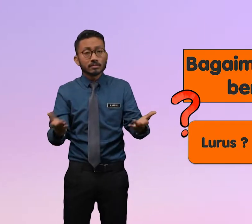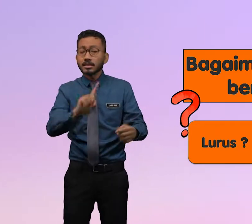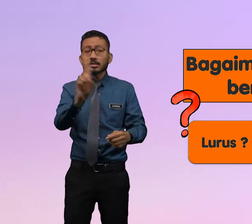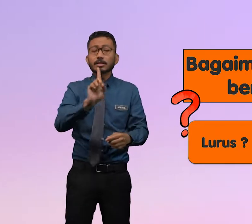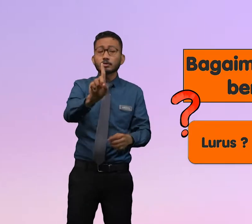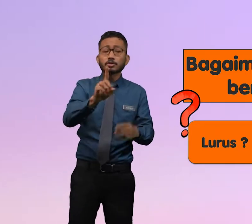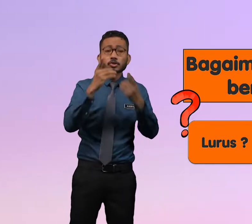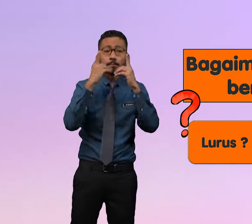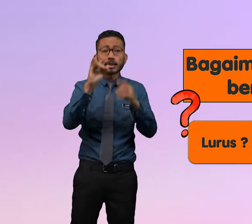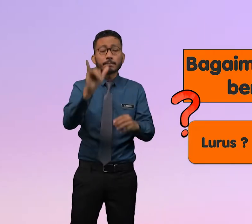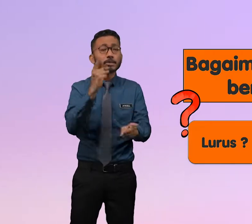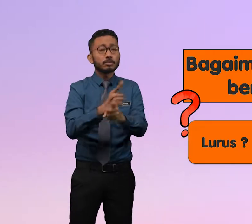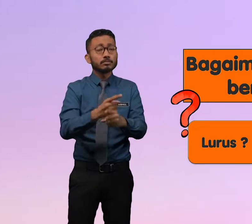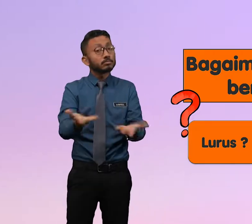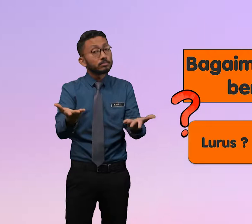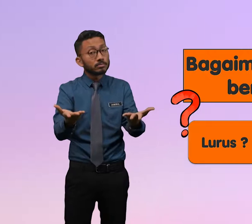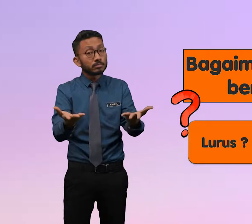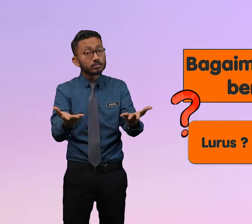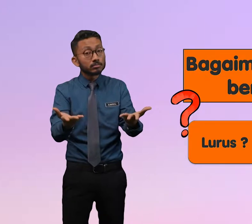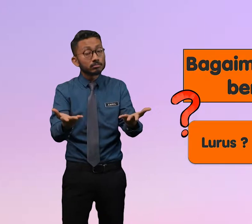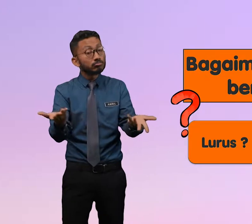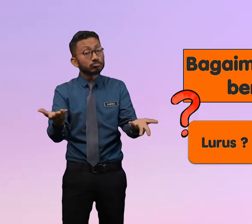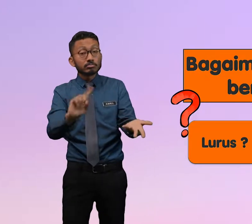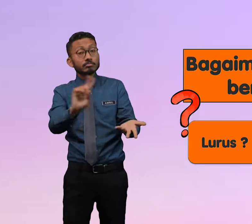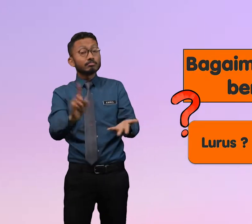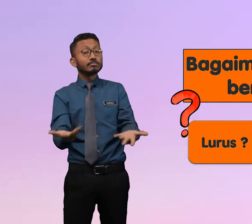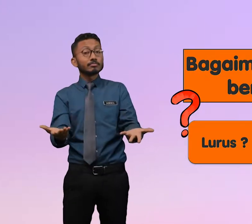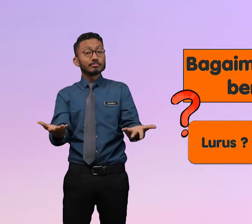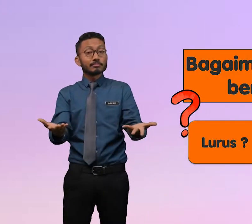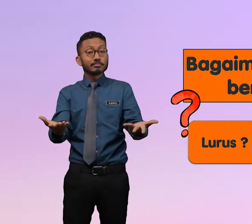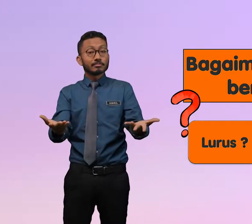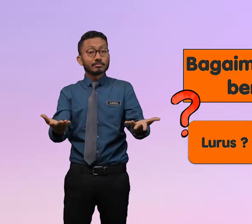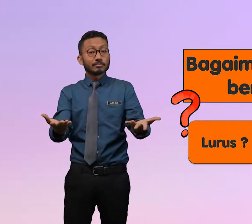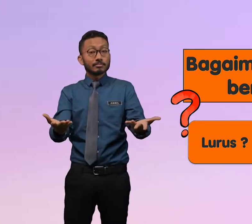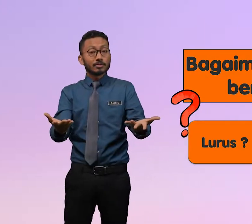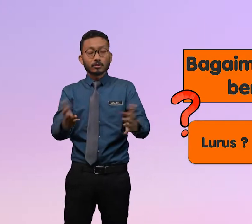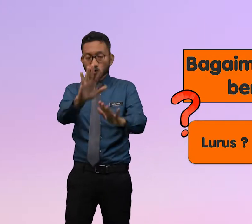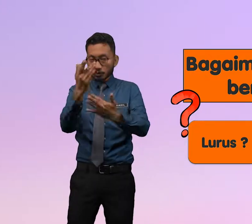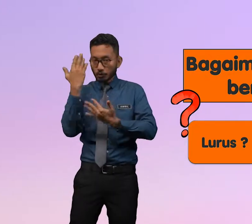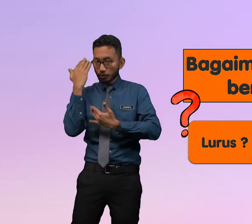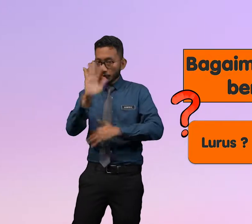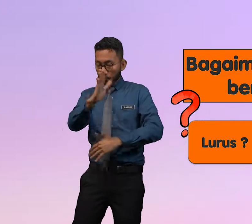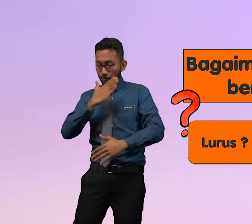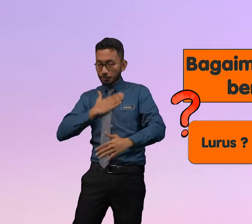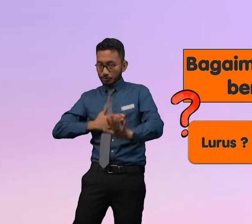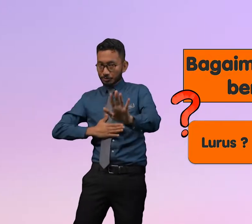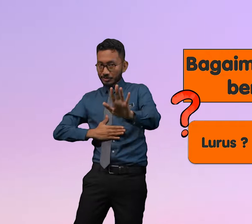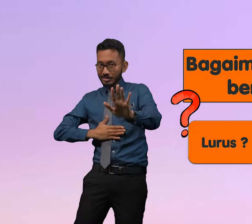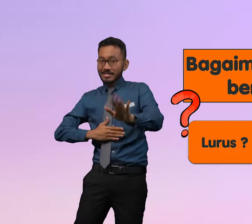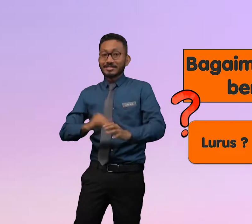Mana satu jawapan yang betul? Tunggu.